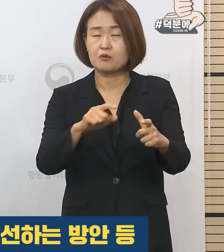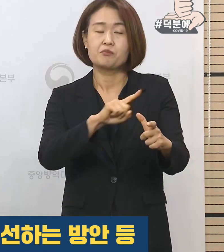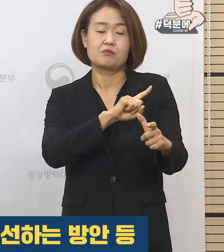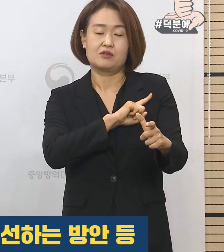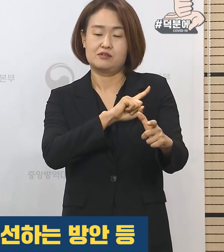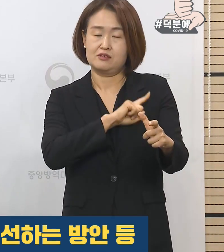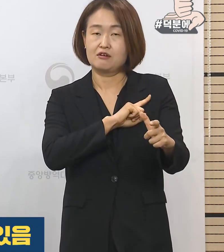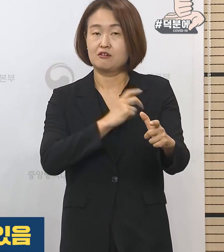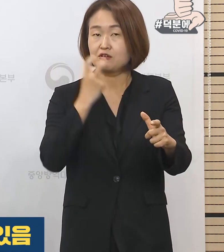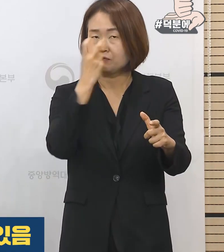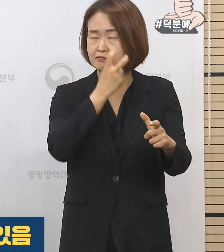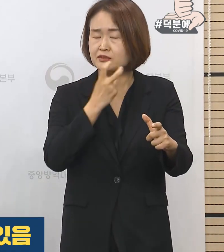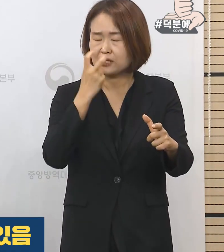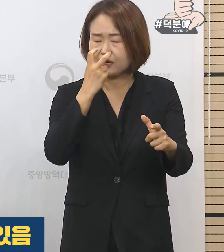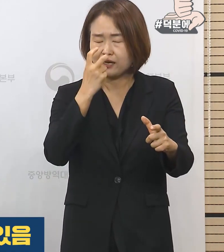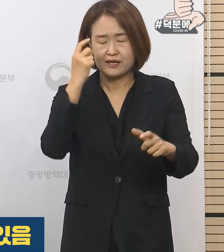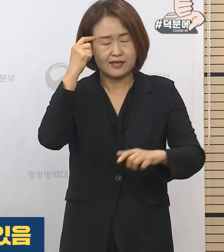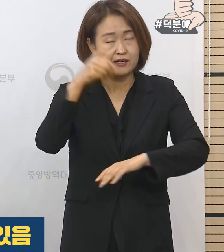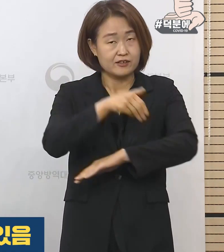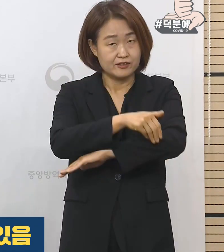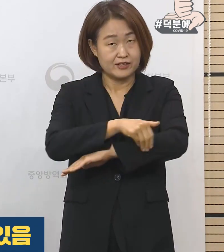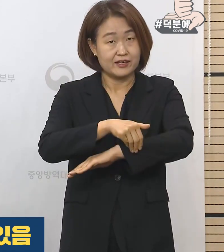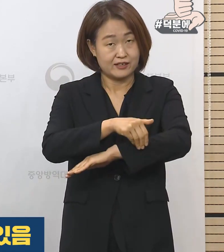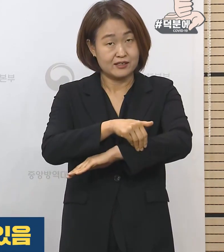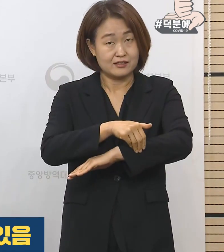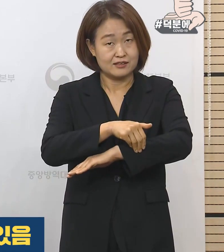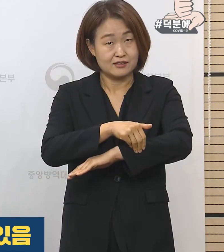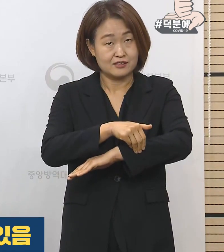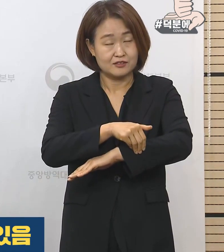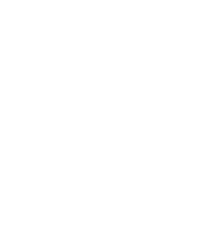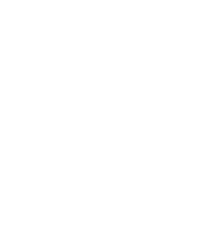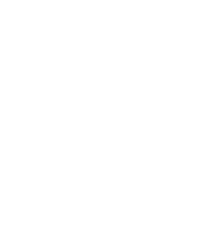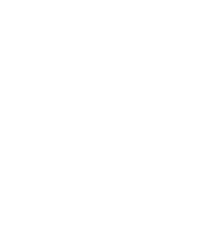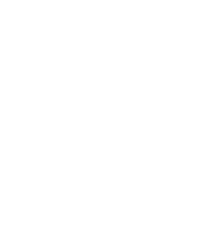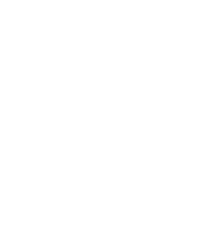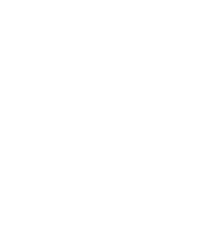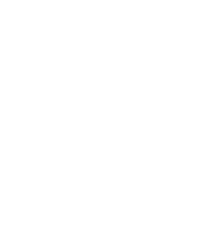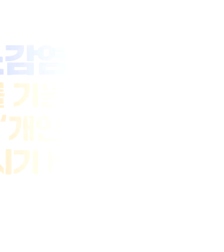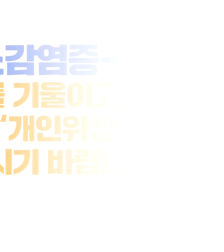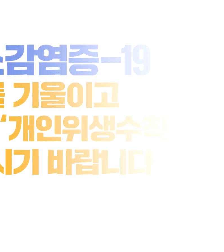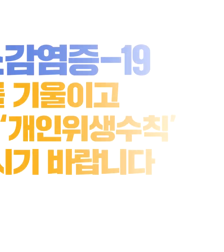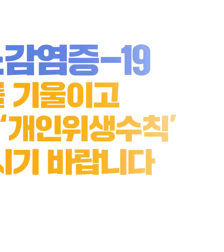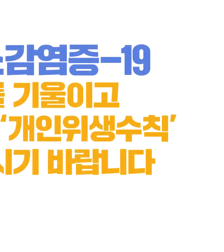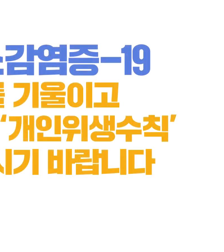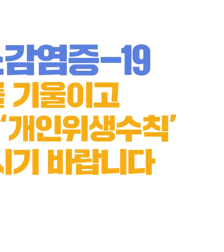해서 하는 방안 등을 검토하고 있다는 말씀을 드립니다.